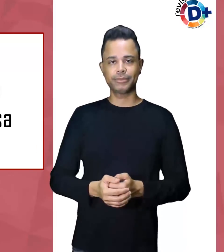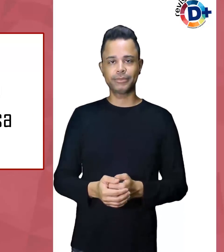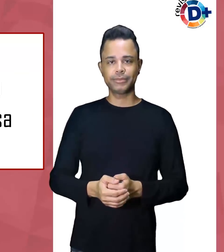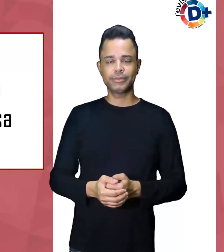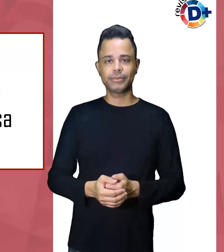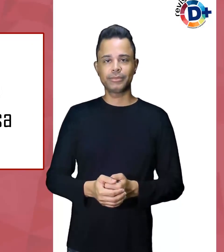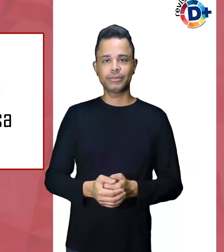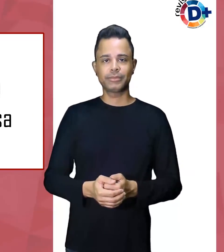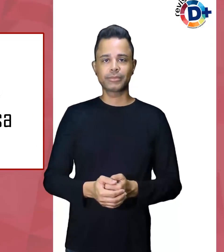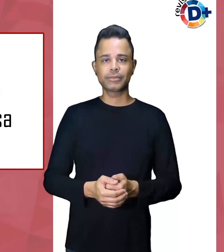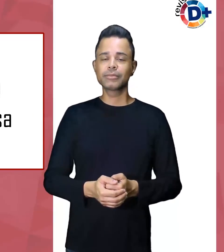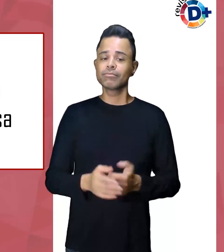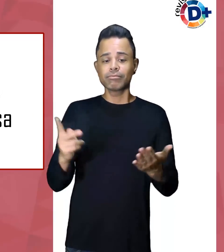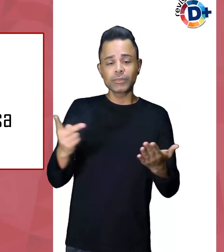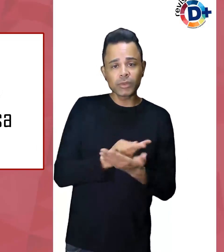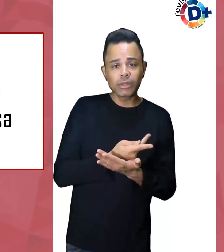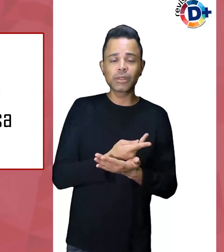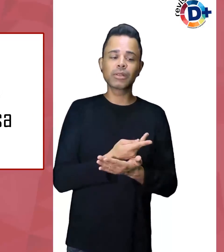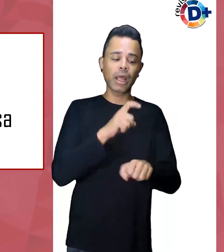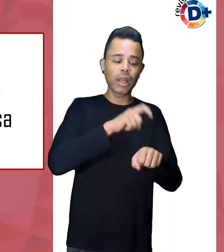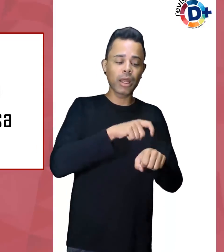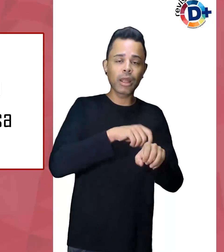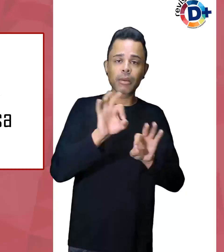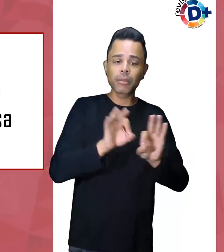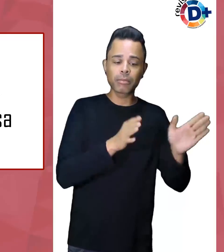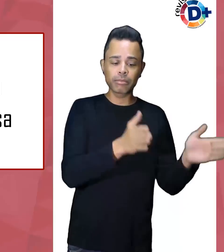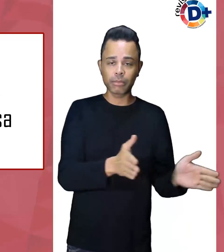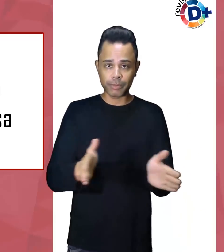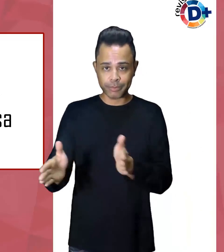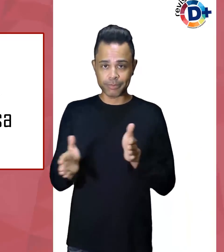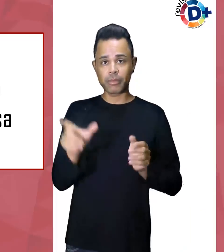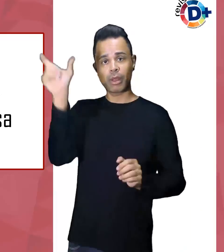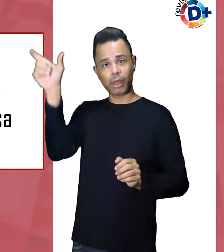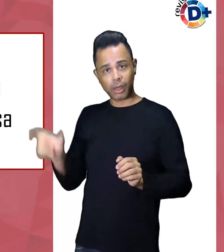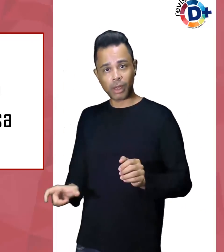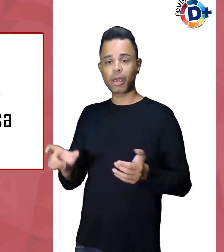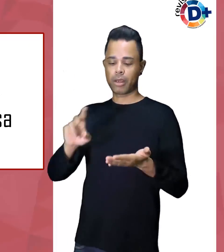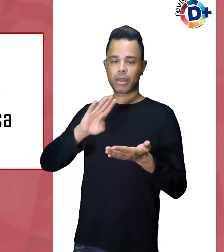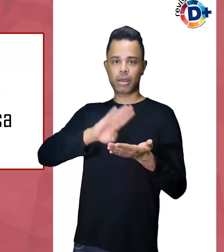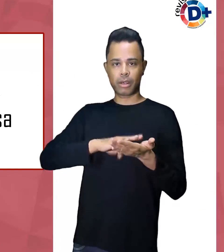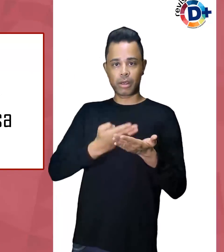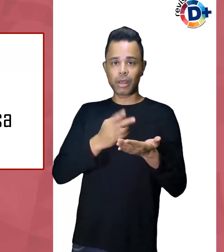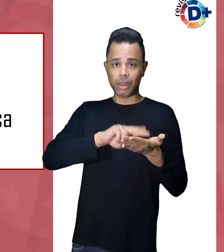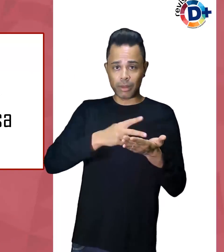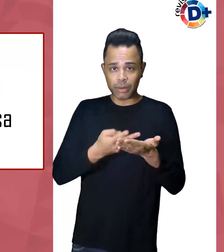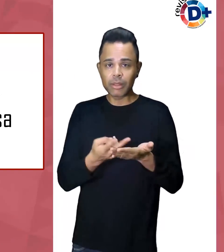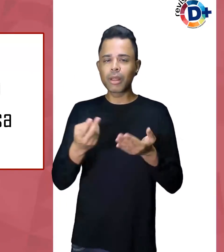Diante das diferentes possibilidades de organizações, é importante que o TIOS saiba como ocupar seu tempo em sala de aula,